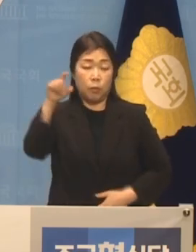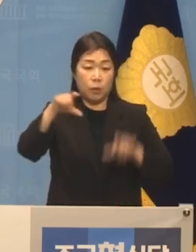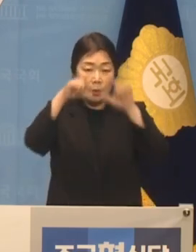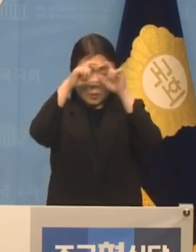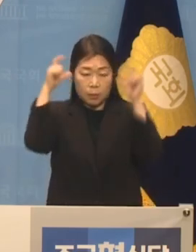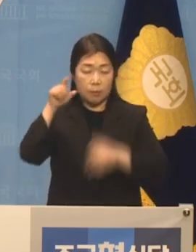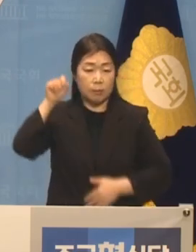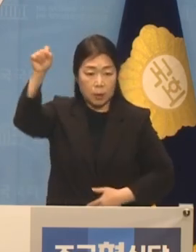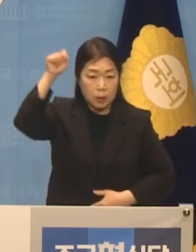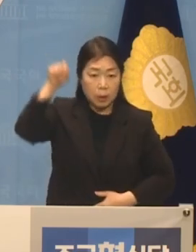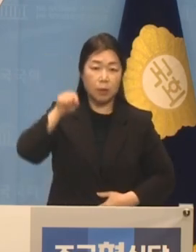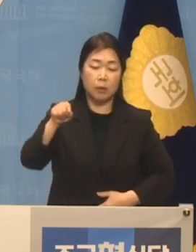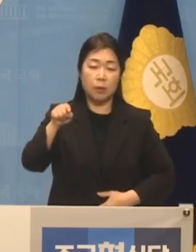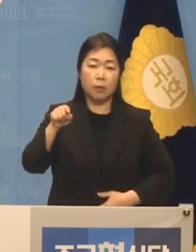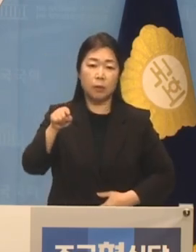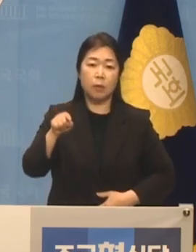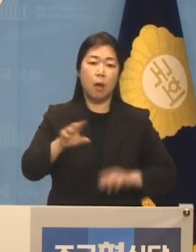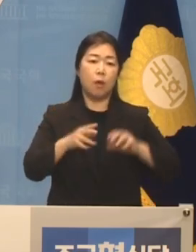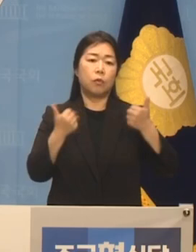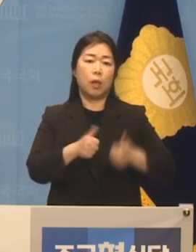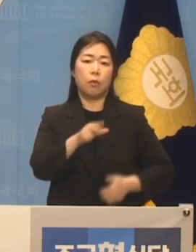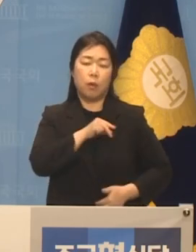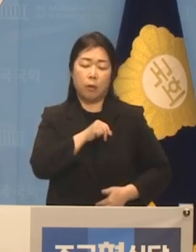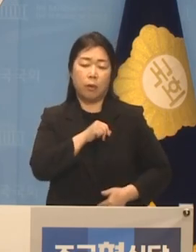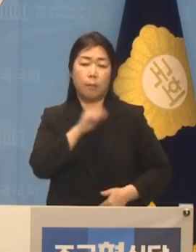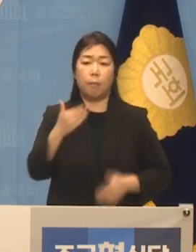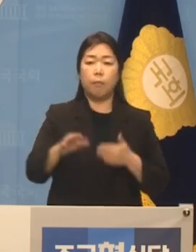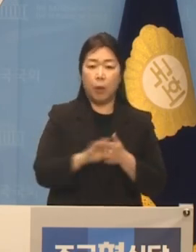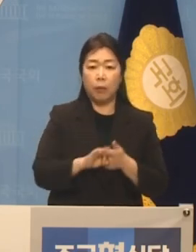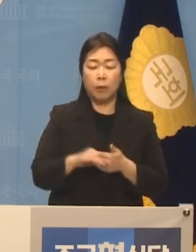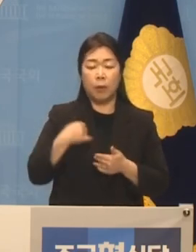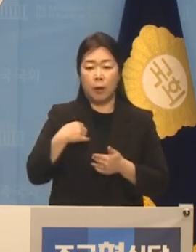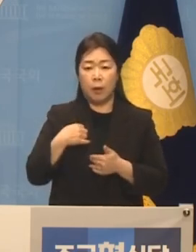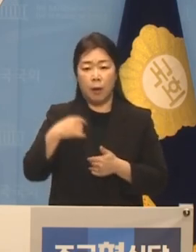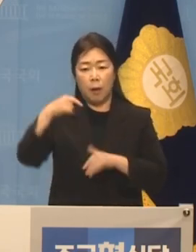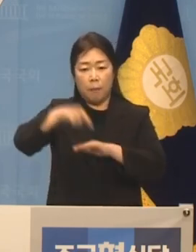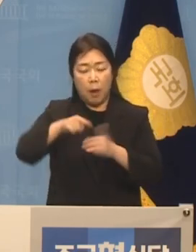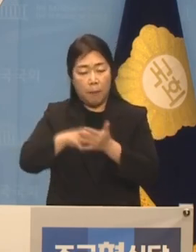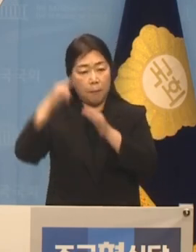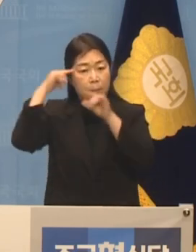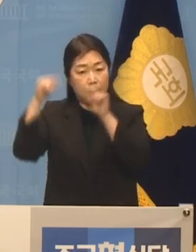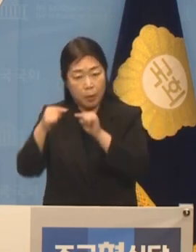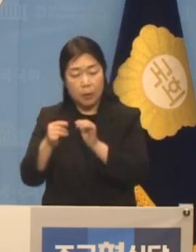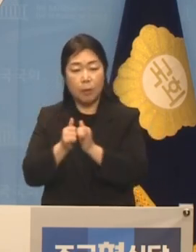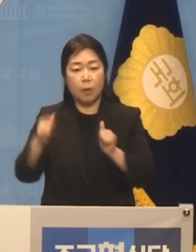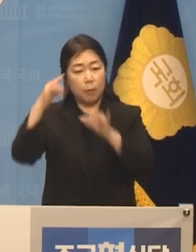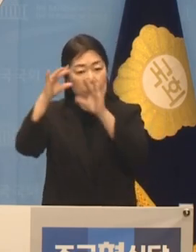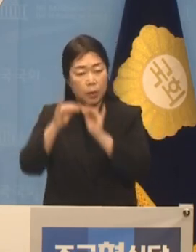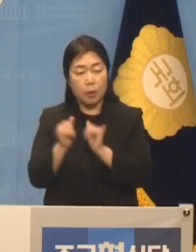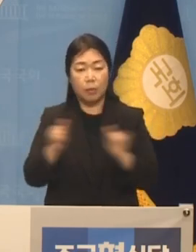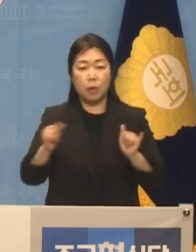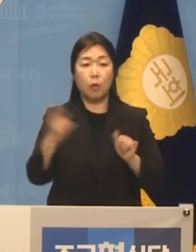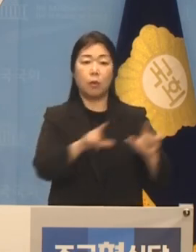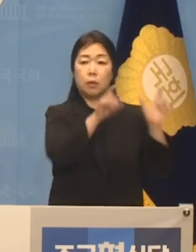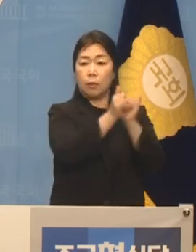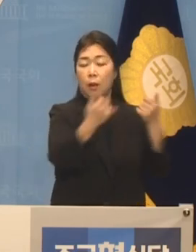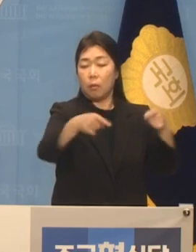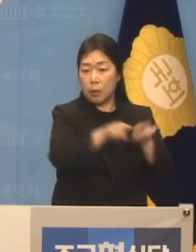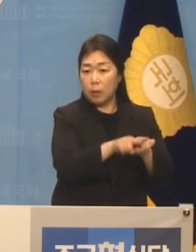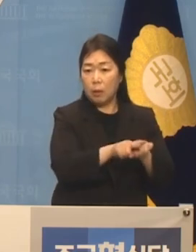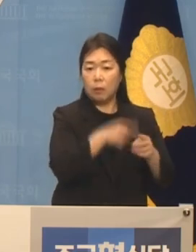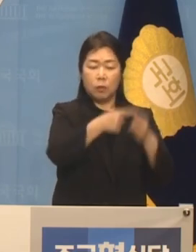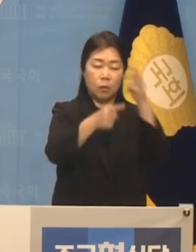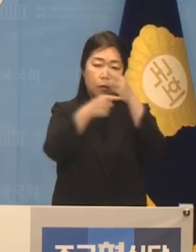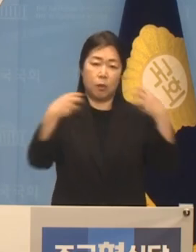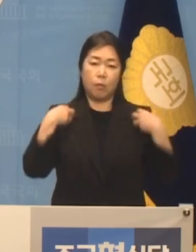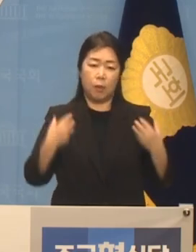체현한 제가 국회의원이 되면 뜻을 함께하는 의원, 시민들과 함께 윤석열 정권 조기 종식을 위해